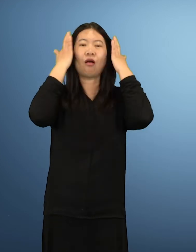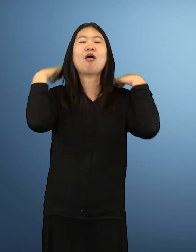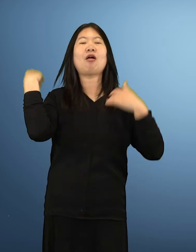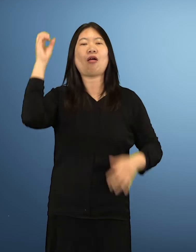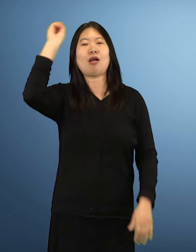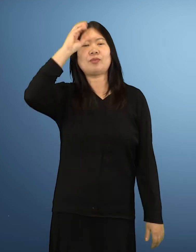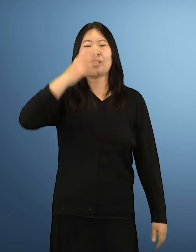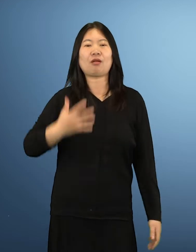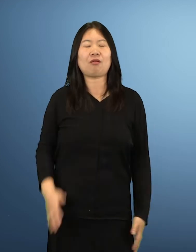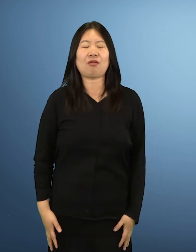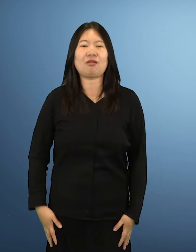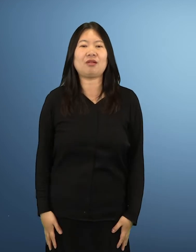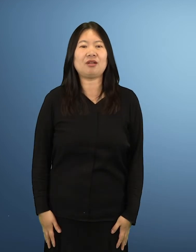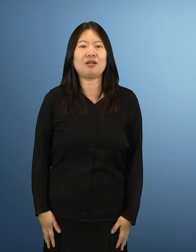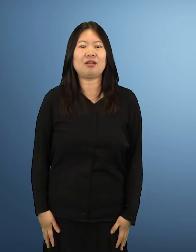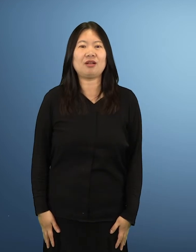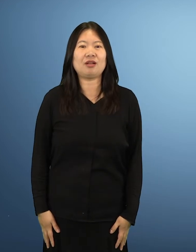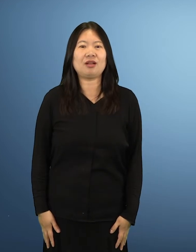느닷없이